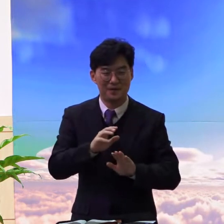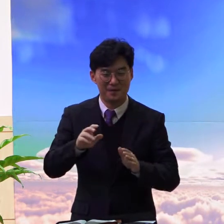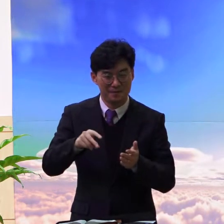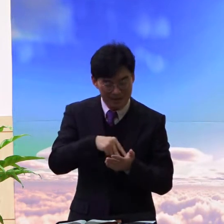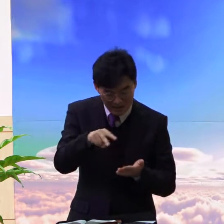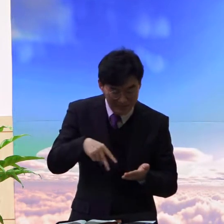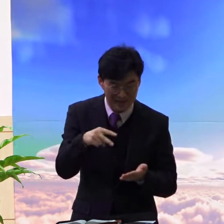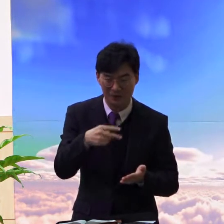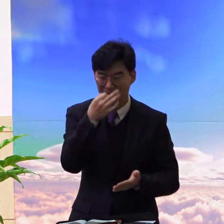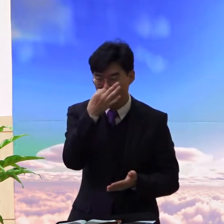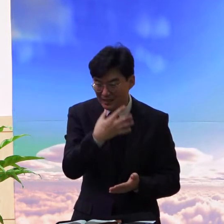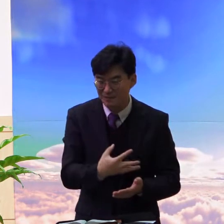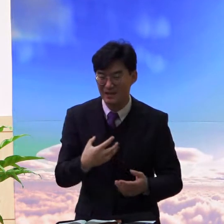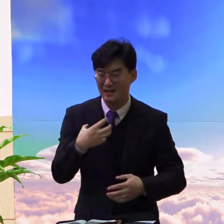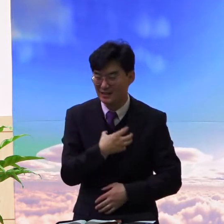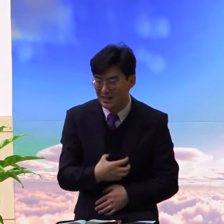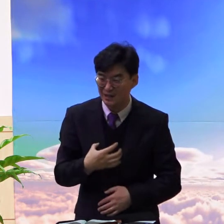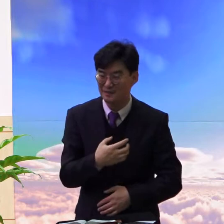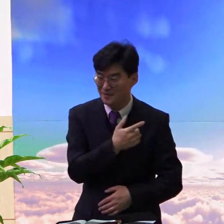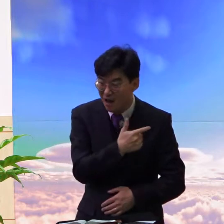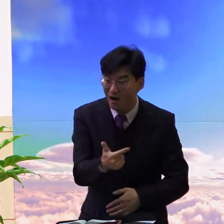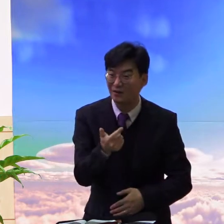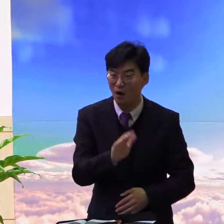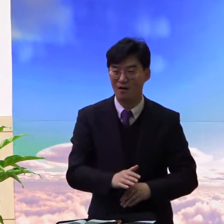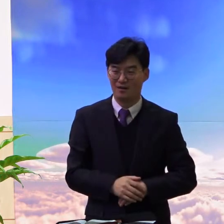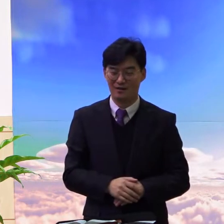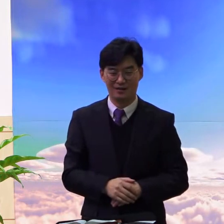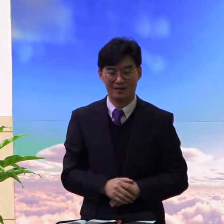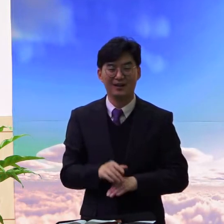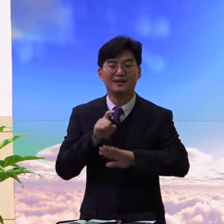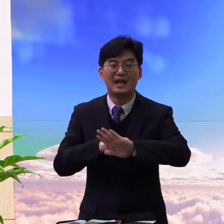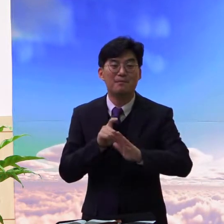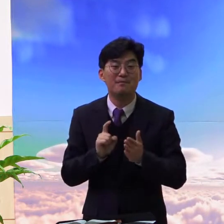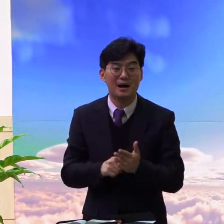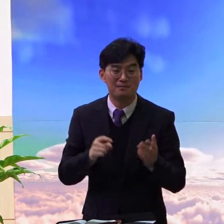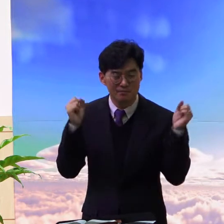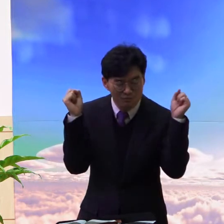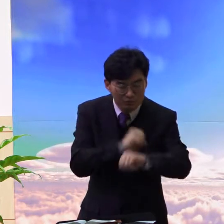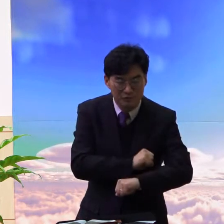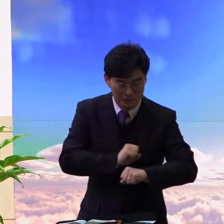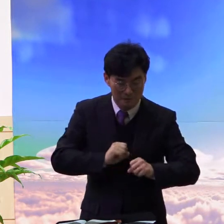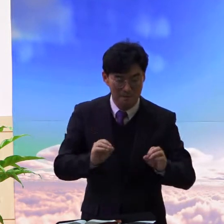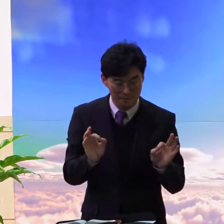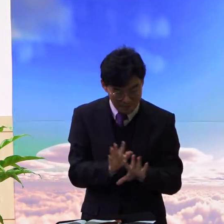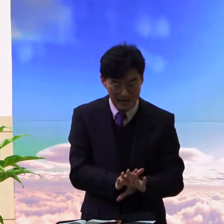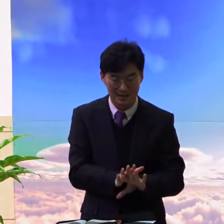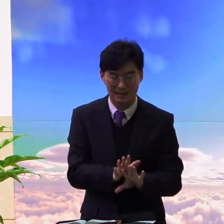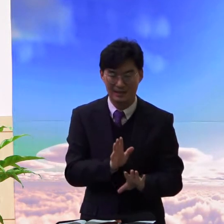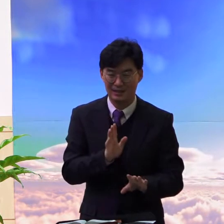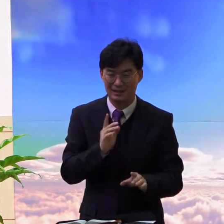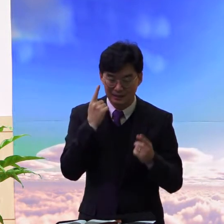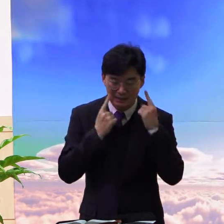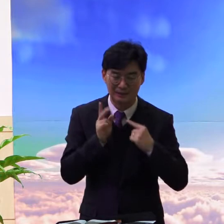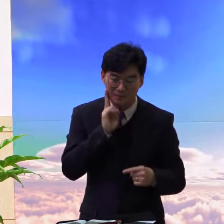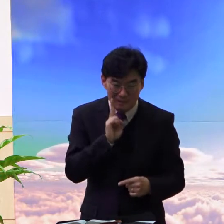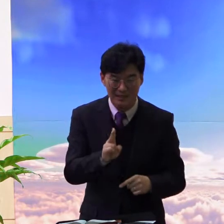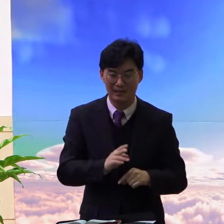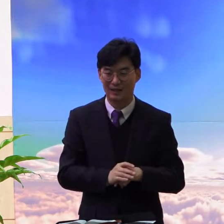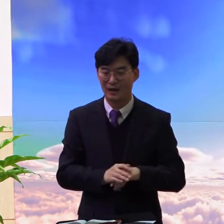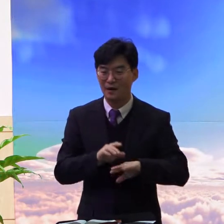같고 그래서 내 마음이 무너져서 소망이 하나도 없는